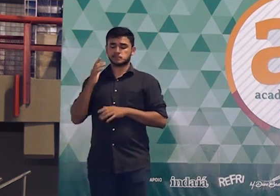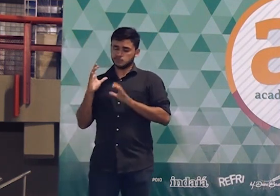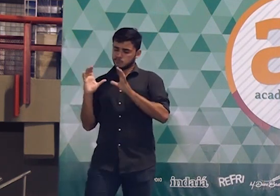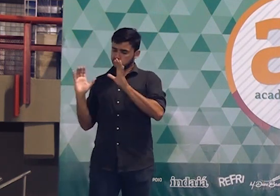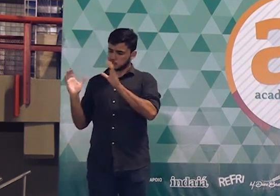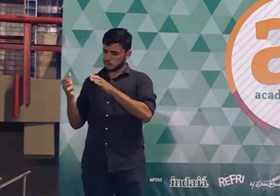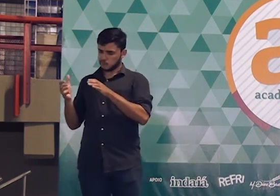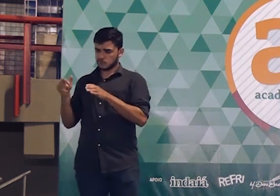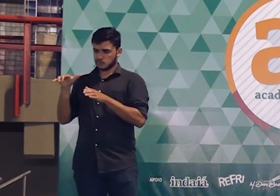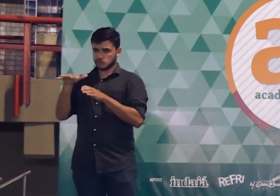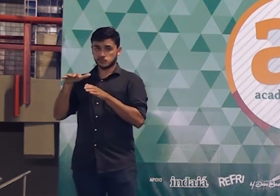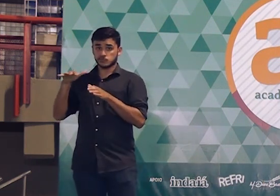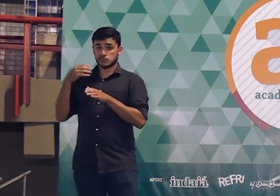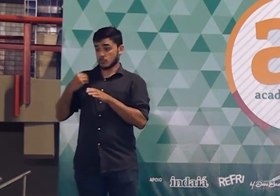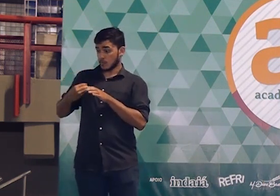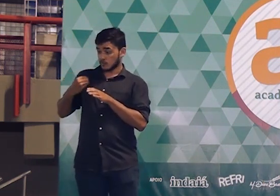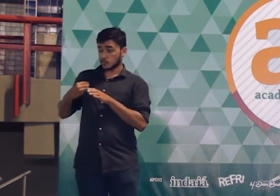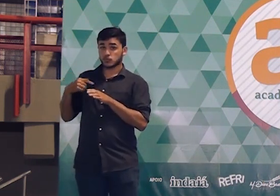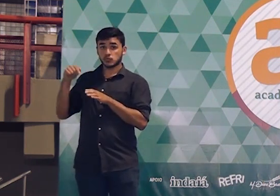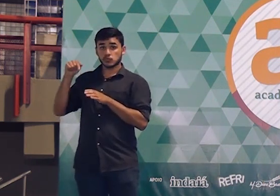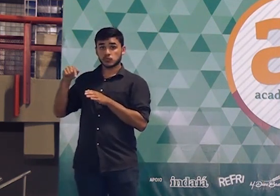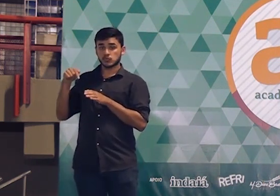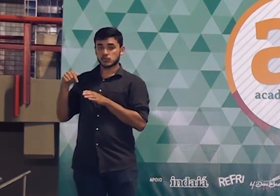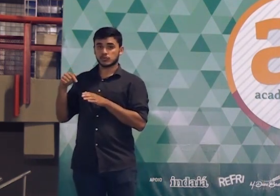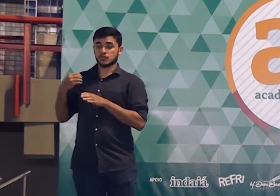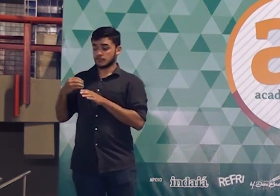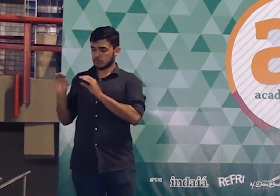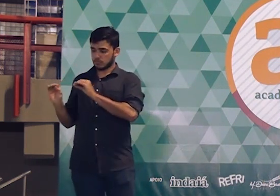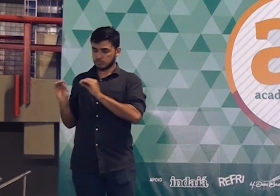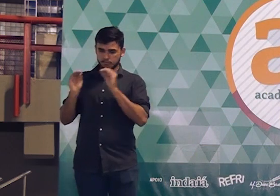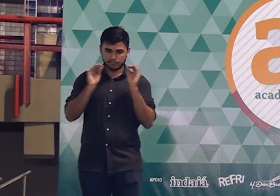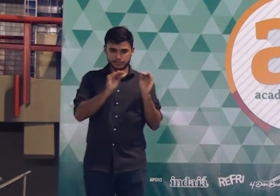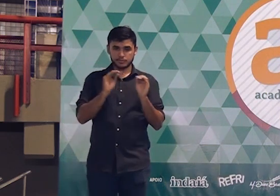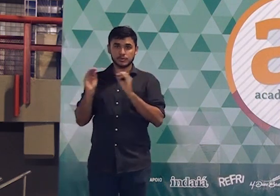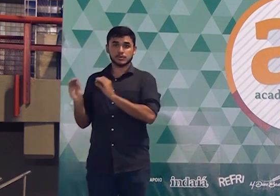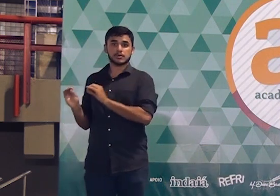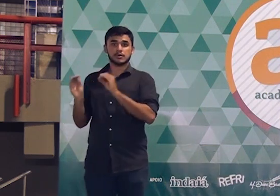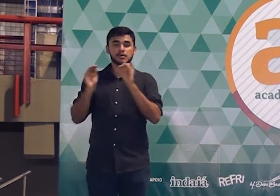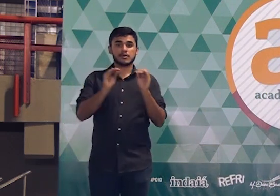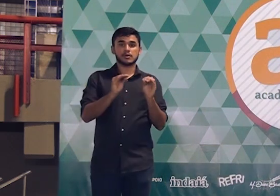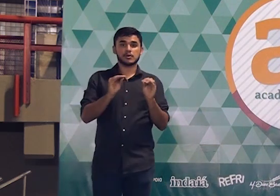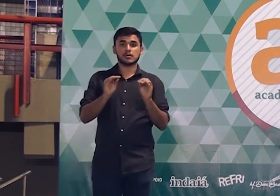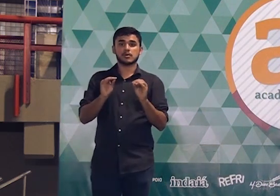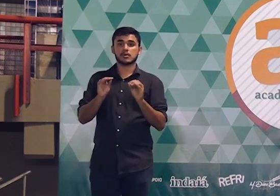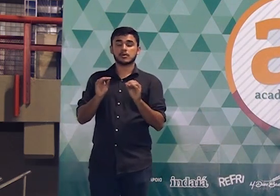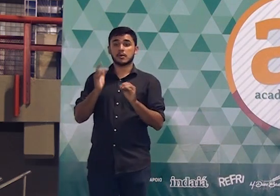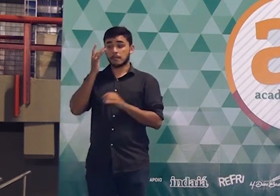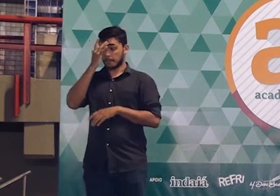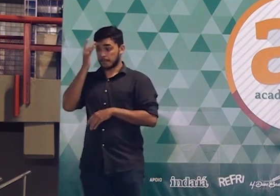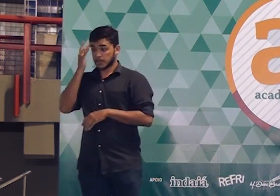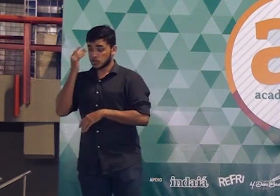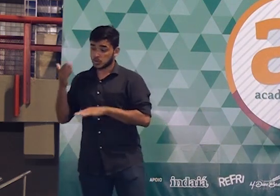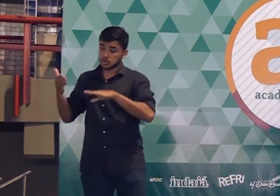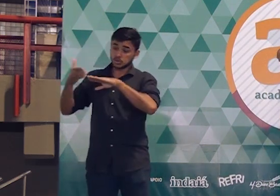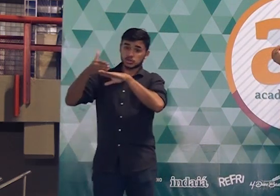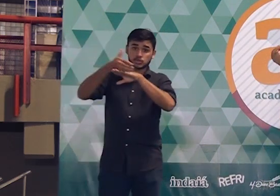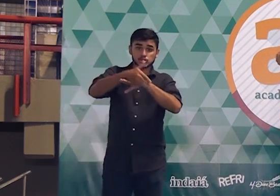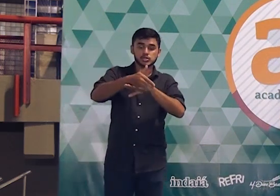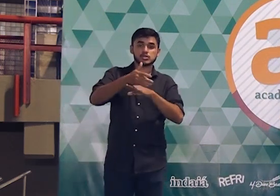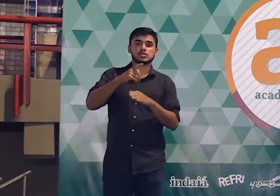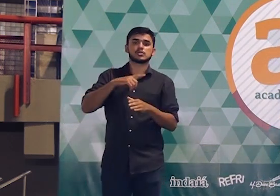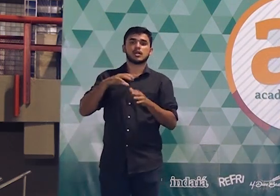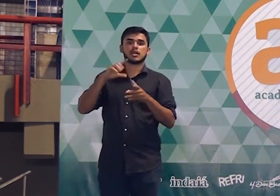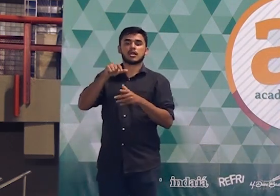divididas em pessoas que saem de um lugar para outro e pessoas que chegam em um lugar. Quando